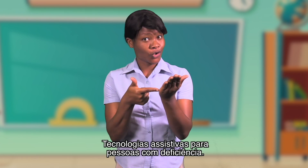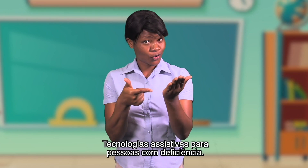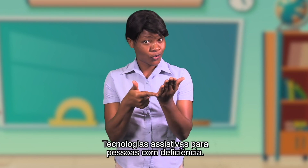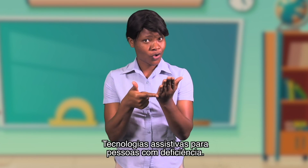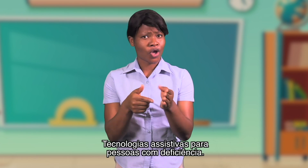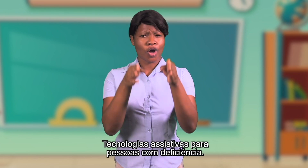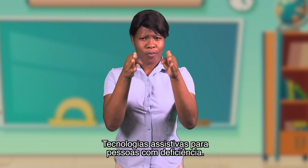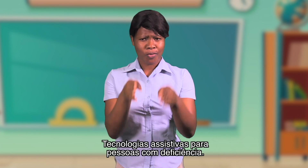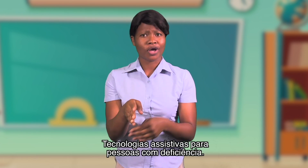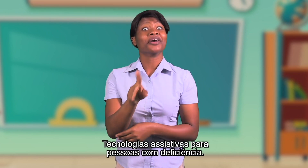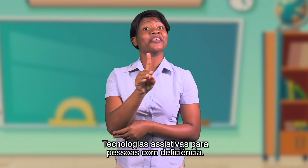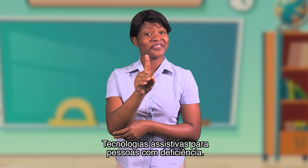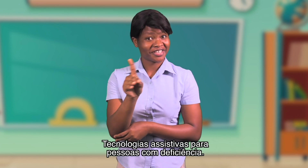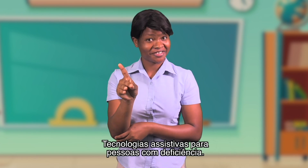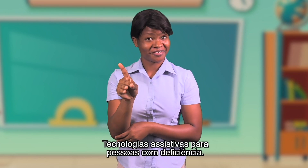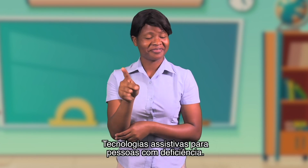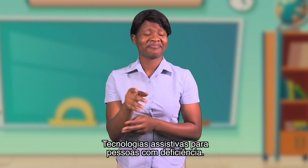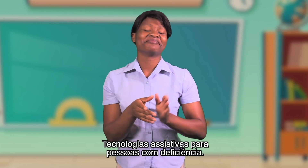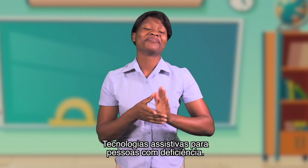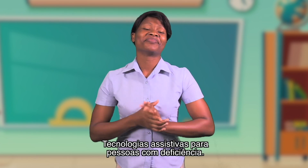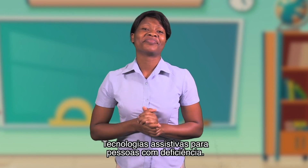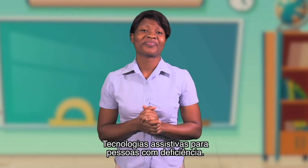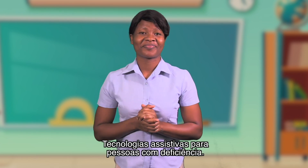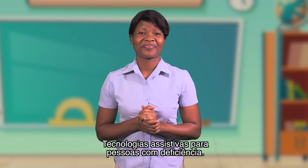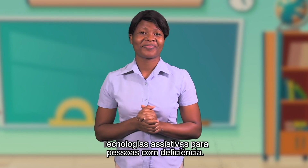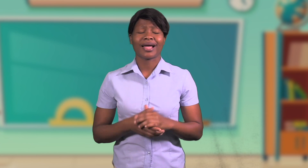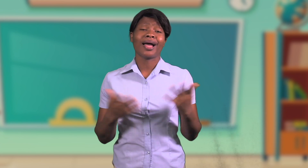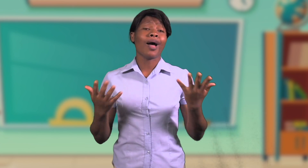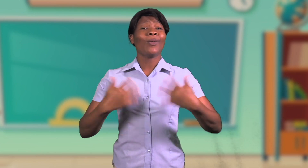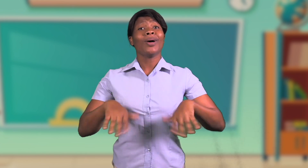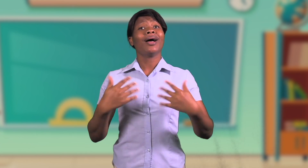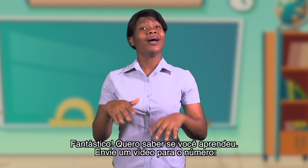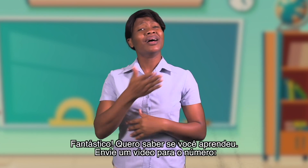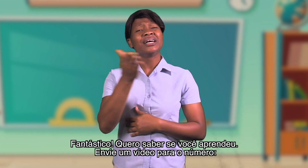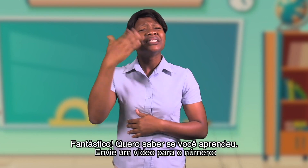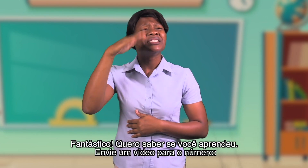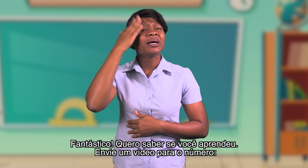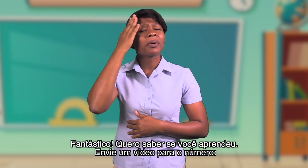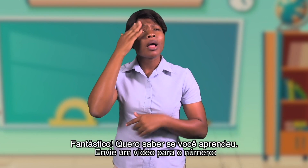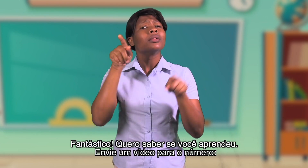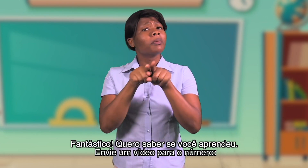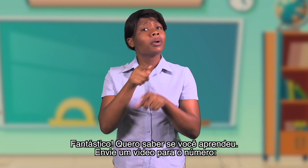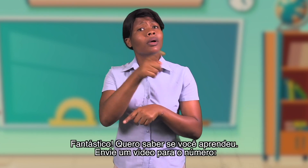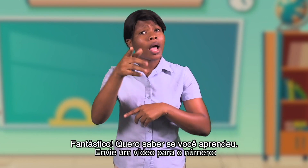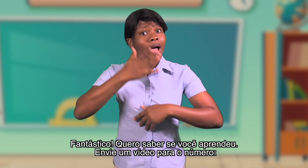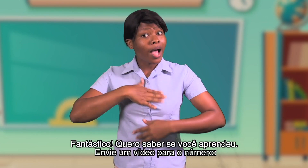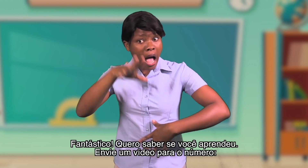Tecnologias assistivas para pessoas com deficiência. Fantástico! Quero